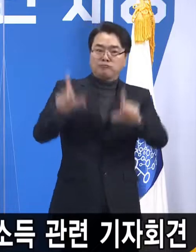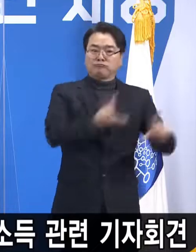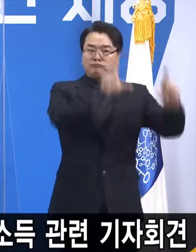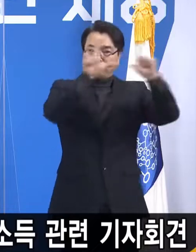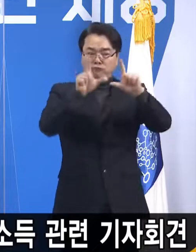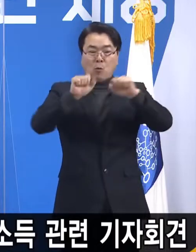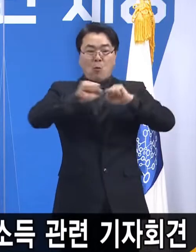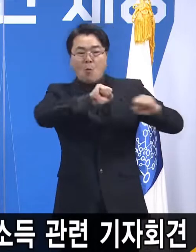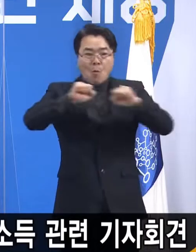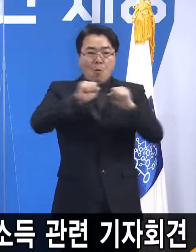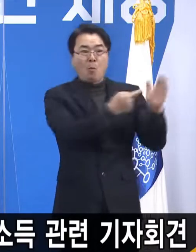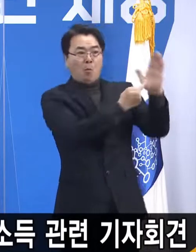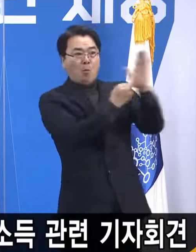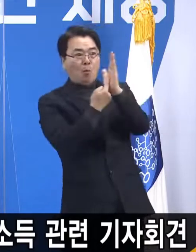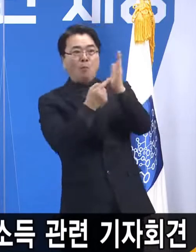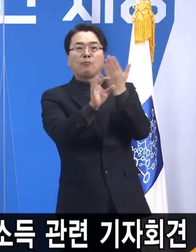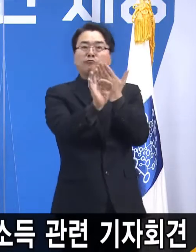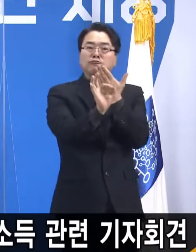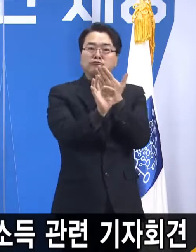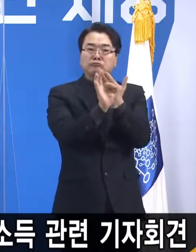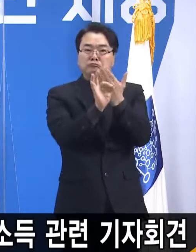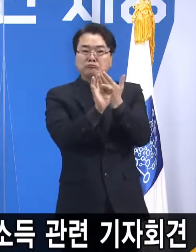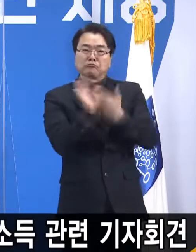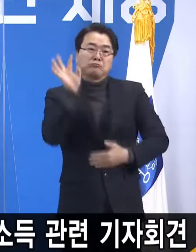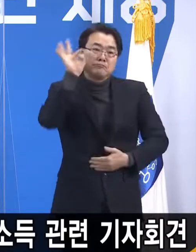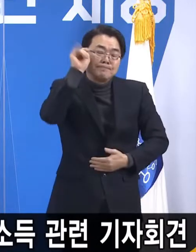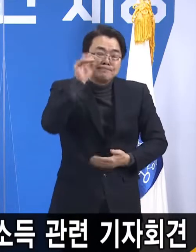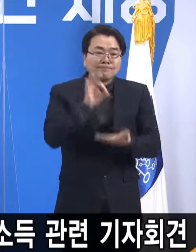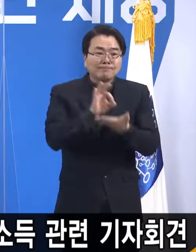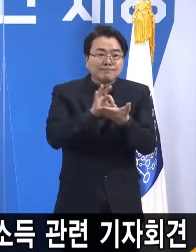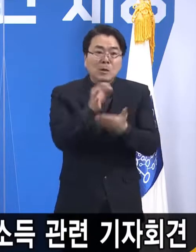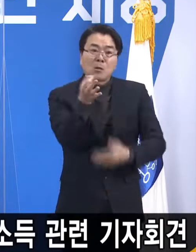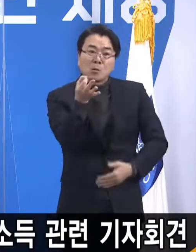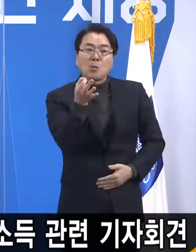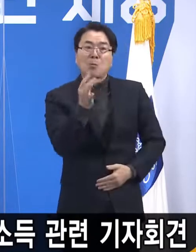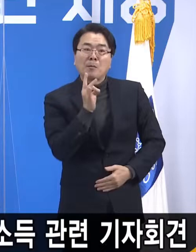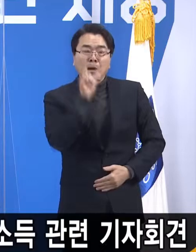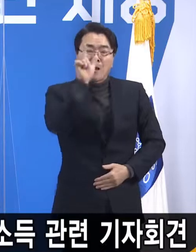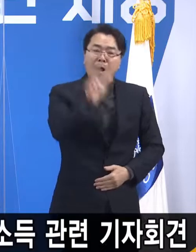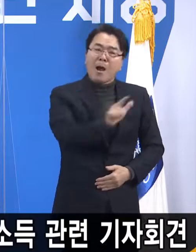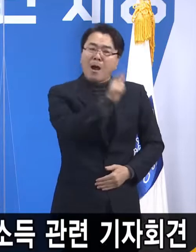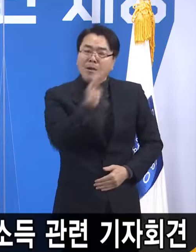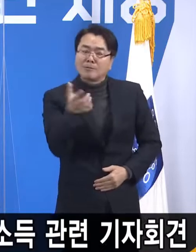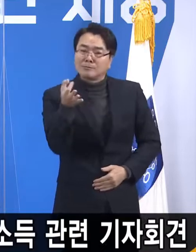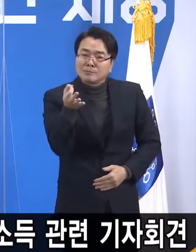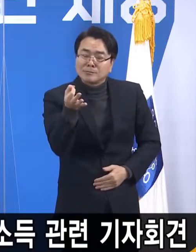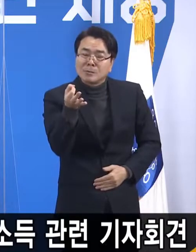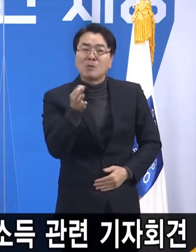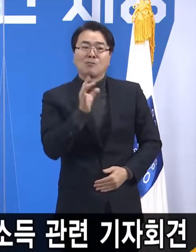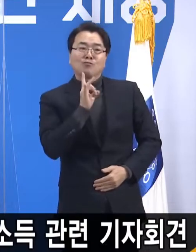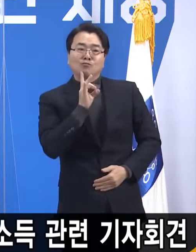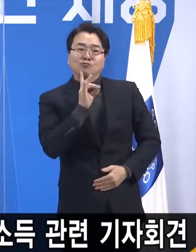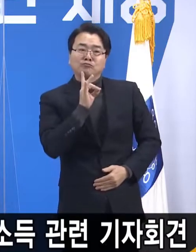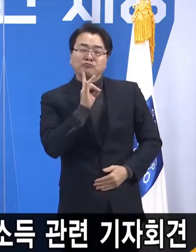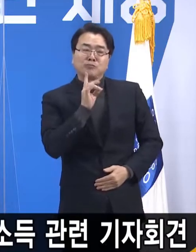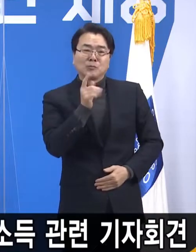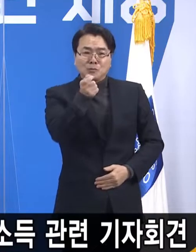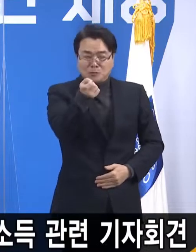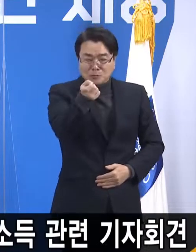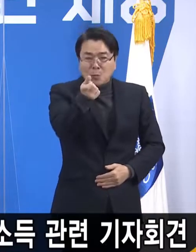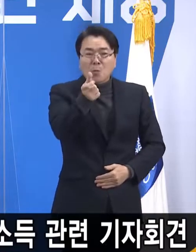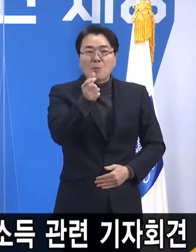해 나가신다면 며칠 생활비, 아니 하루 생활비에도 거의 못 미칠